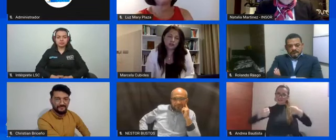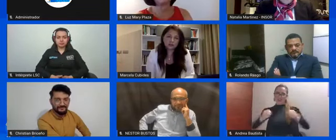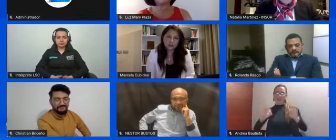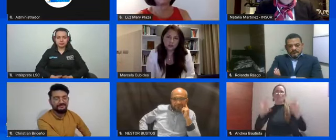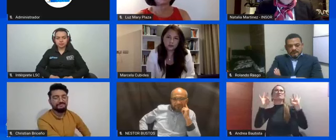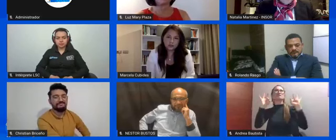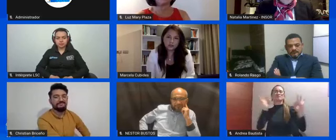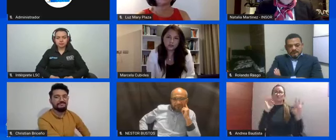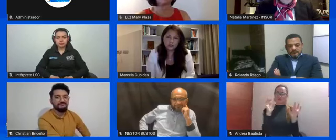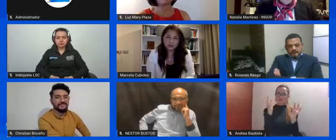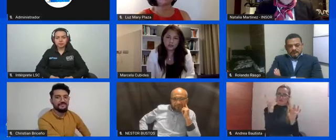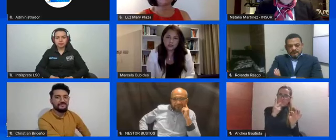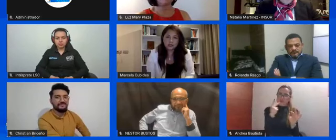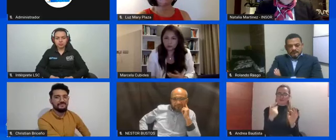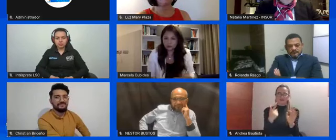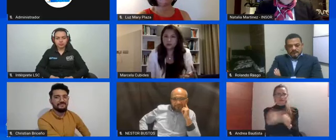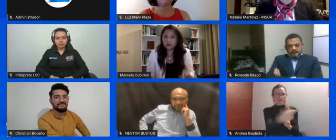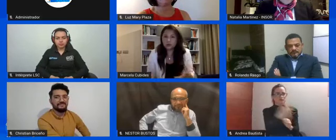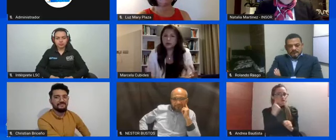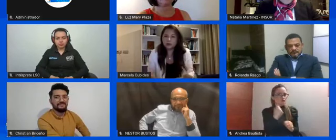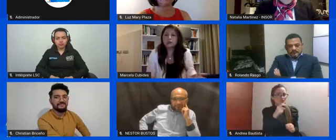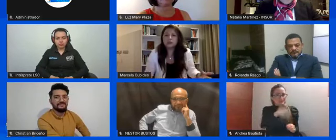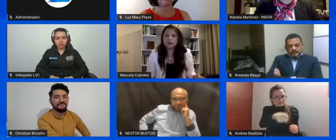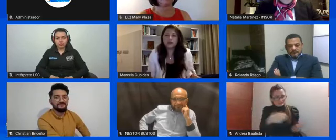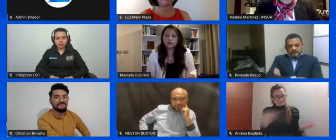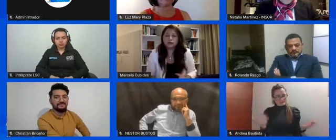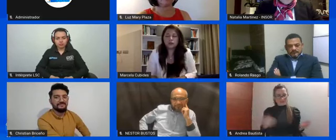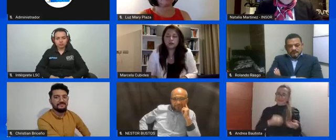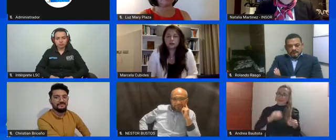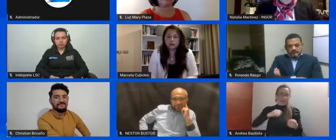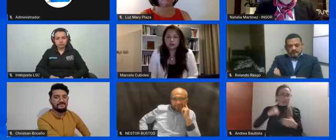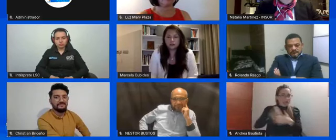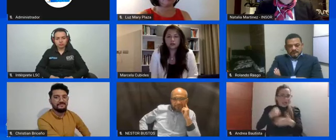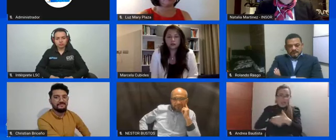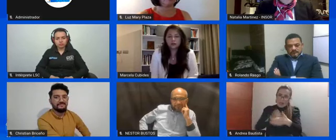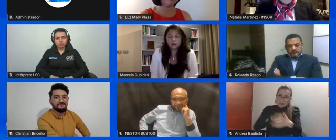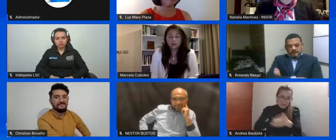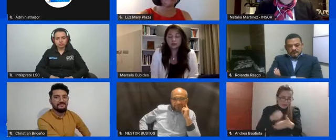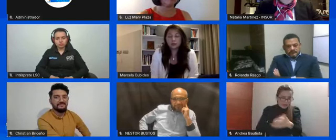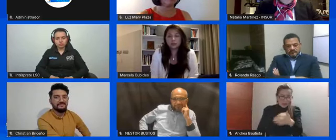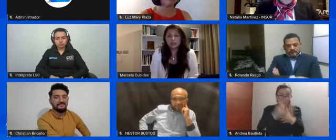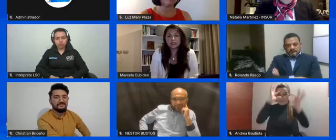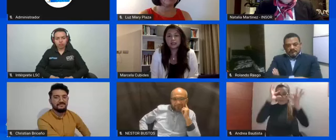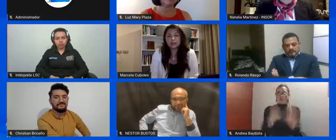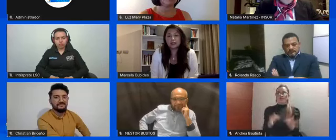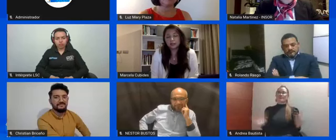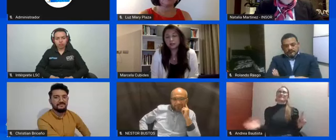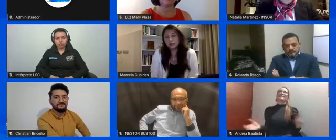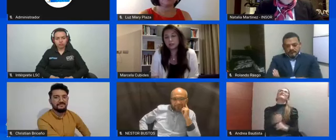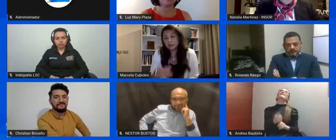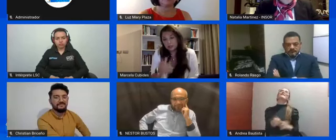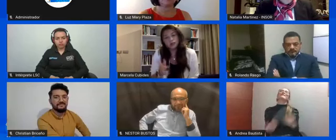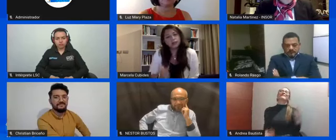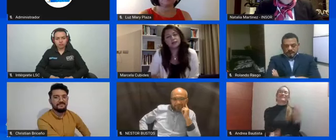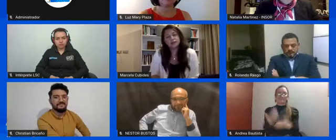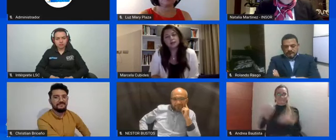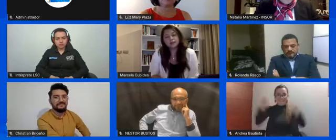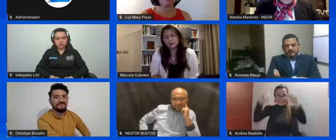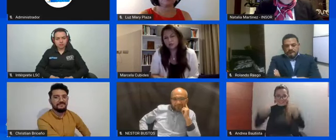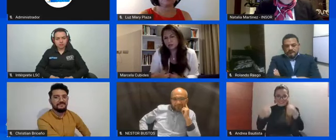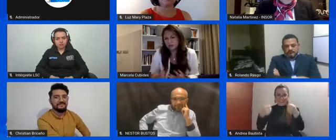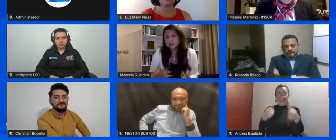ofrecer esto a la comunidad sorda. Y bueno, lo logramos, siempre quedan cosas por hacer, pero yo creo que lo logramos, pero es el gran reto y el que la